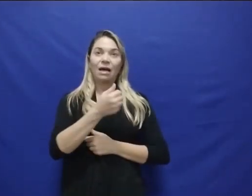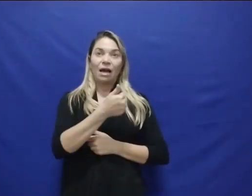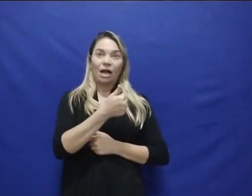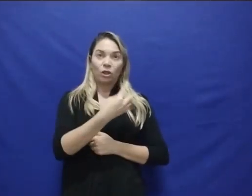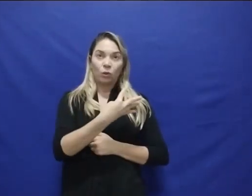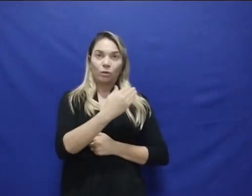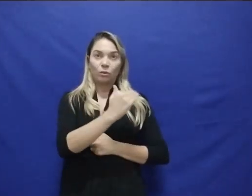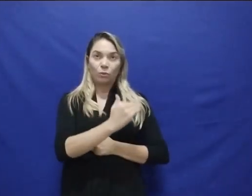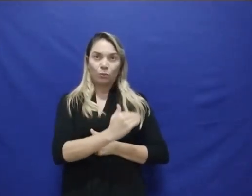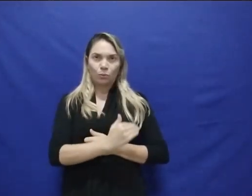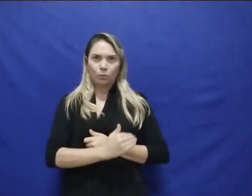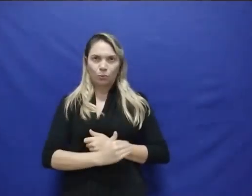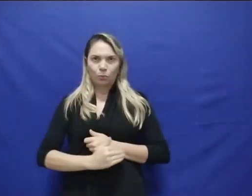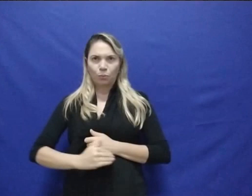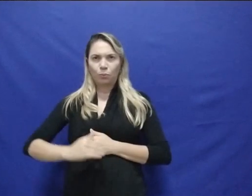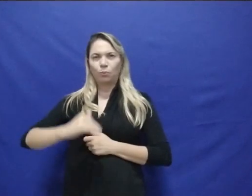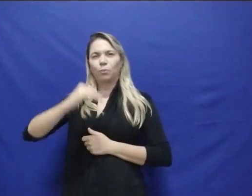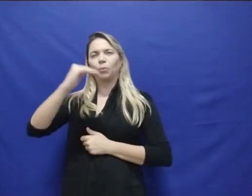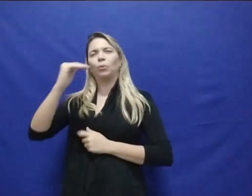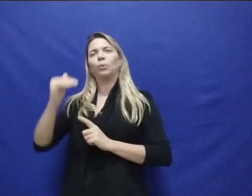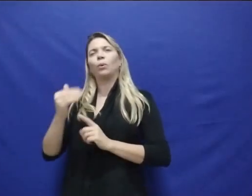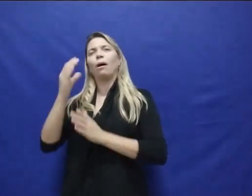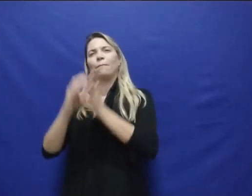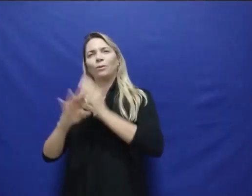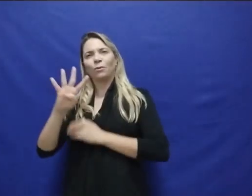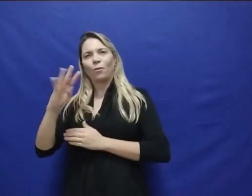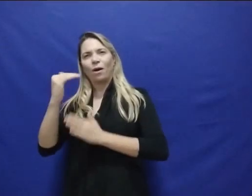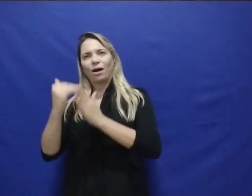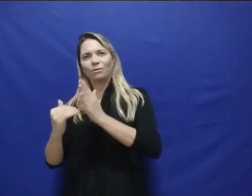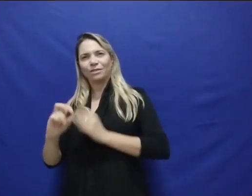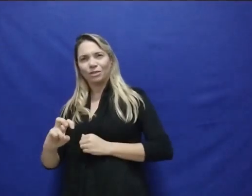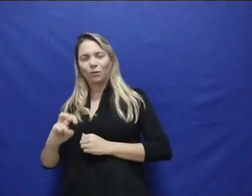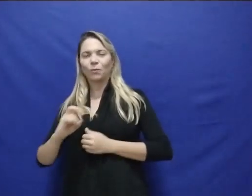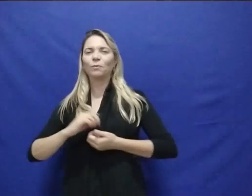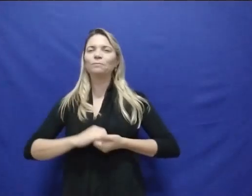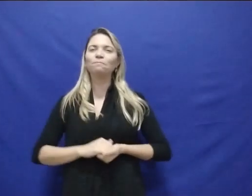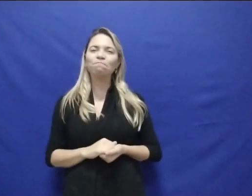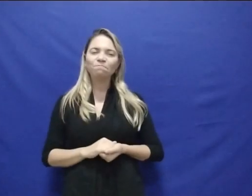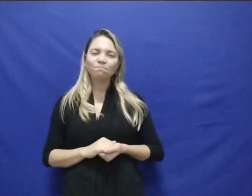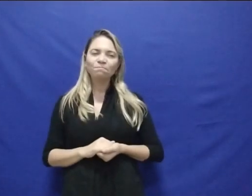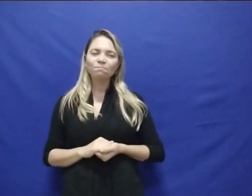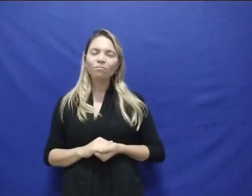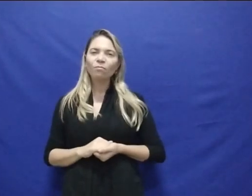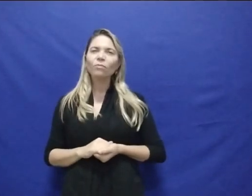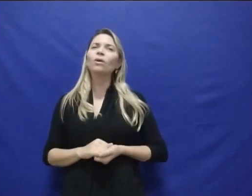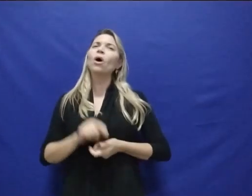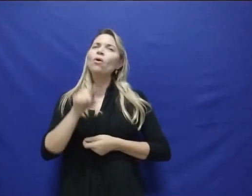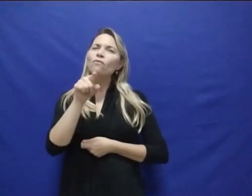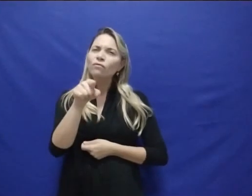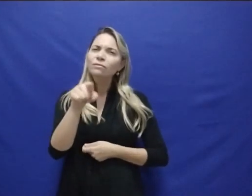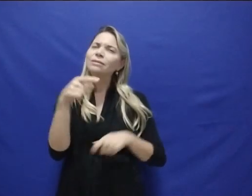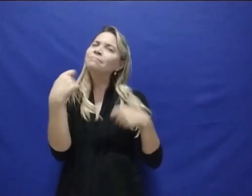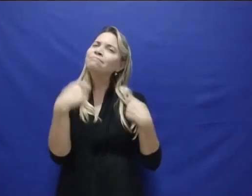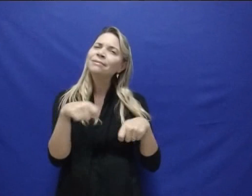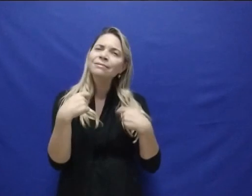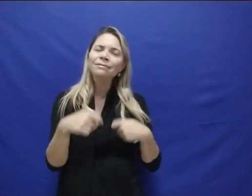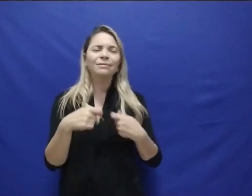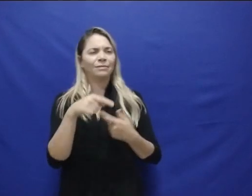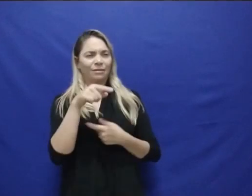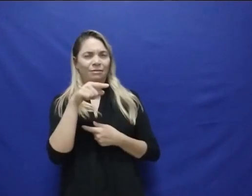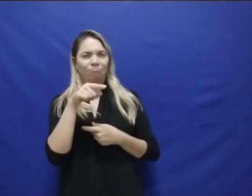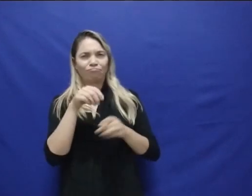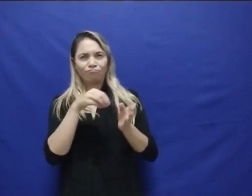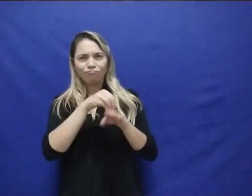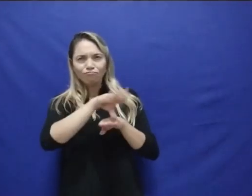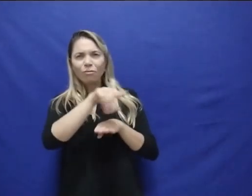5. Diz assim a palavra de Deus: Tu, porém, permanece naquilo que aprendeste e de que foste